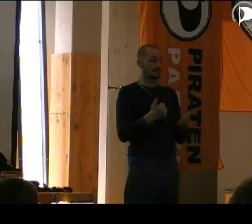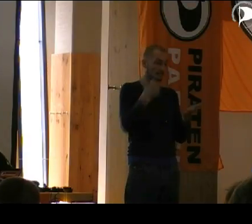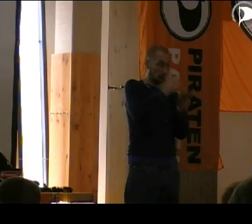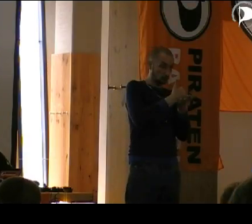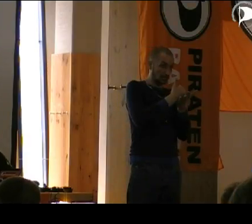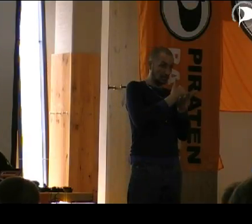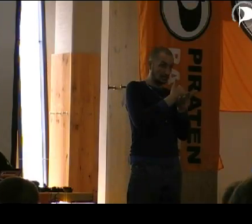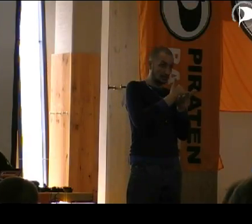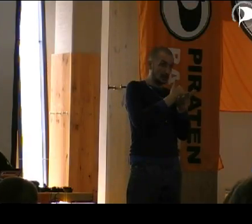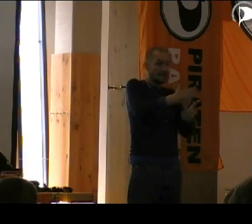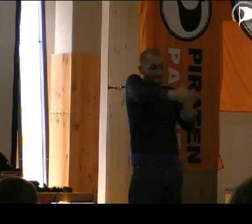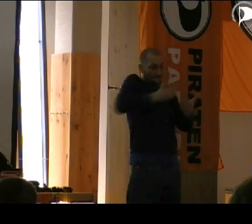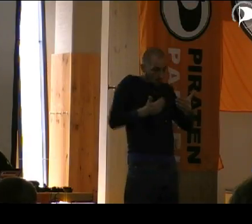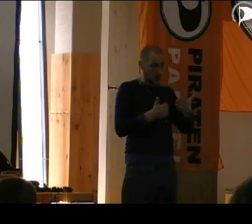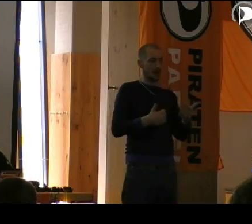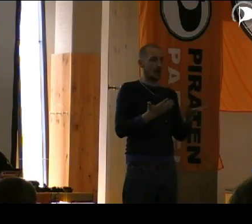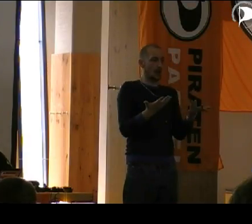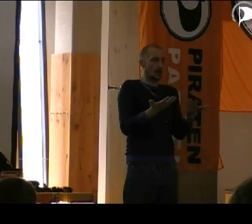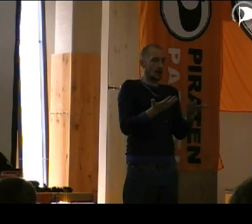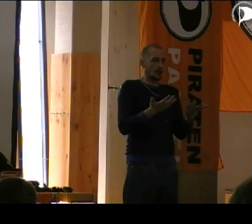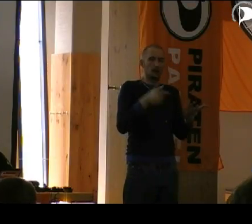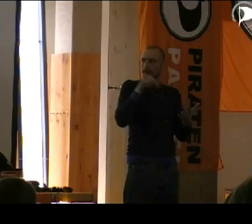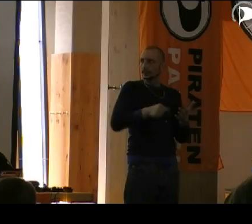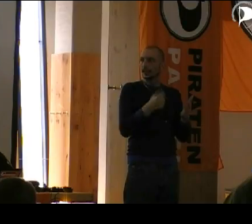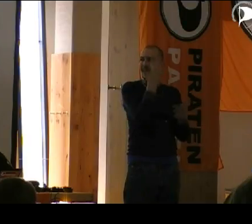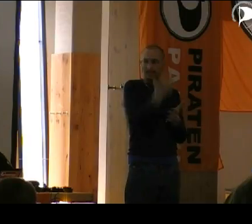und bedingten gesagt werden